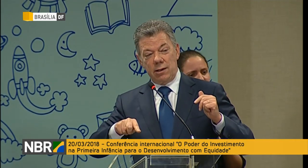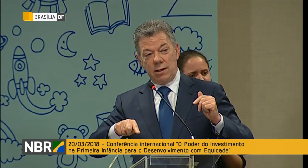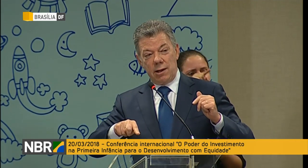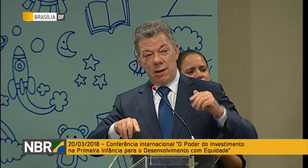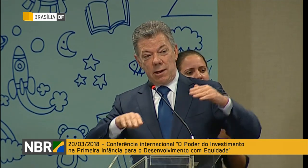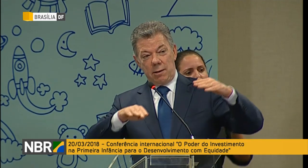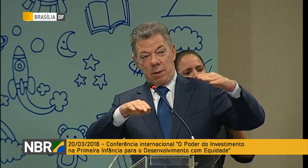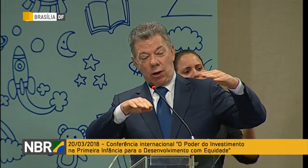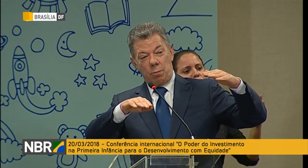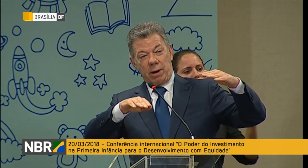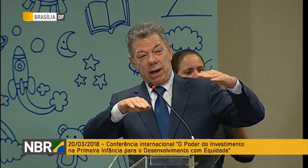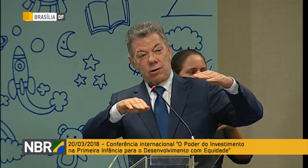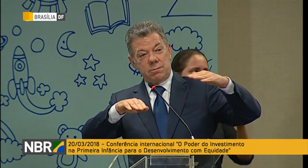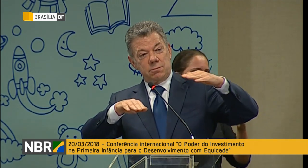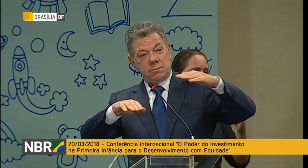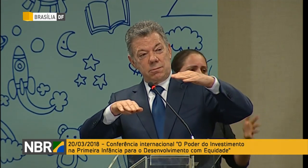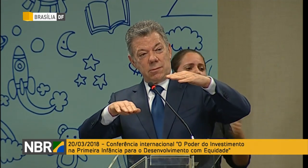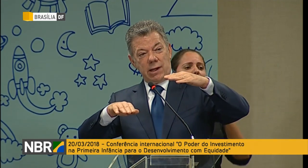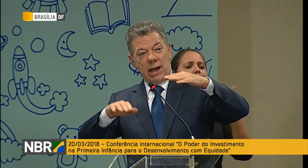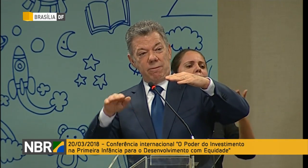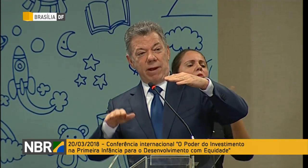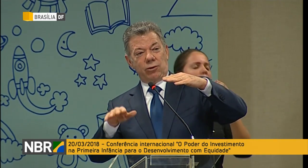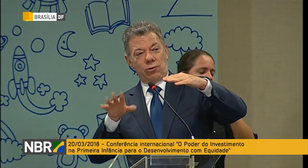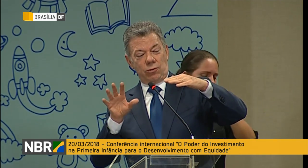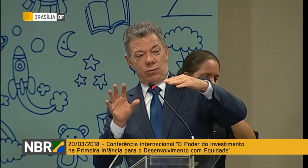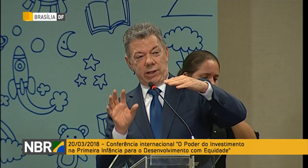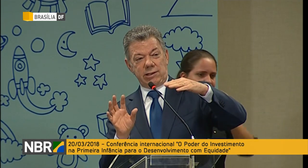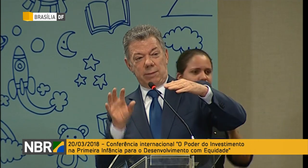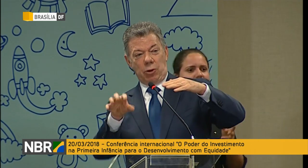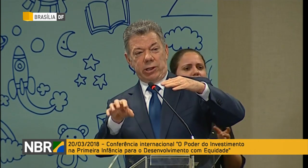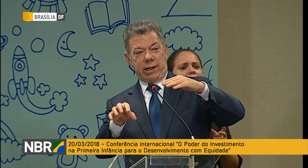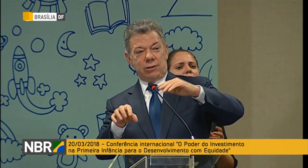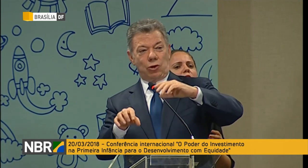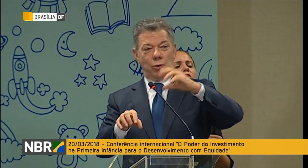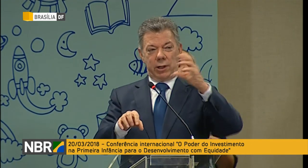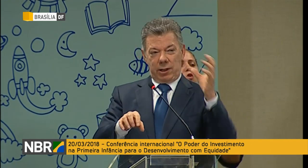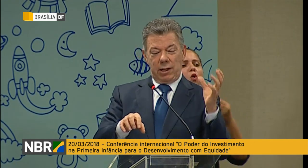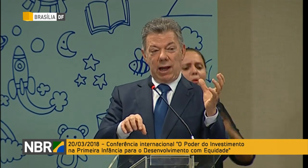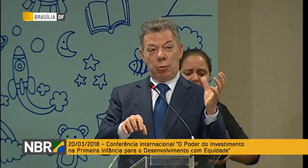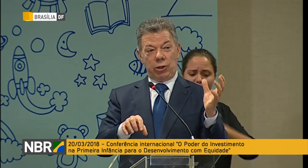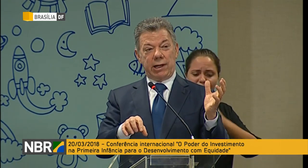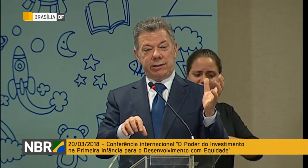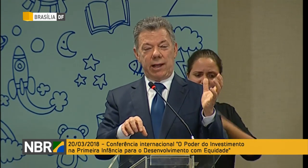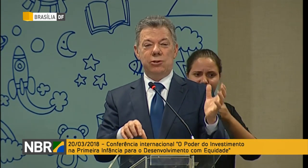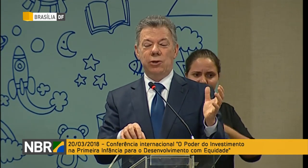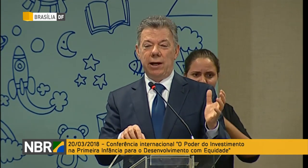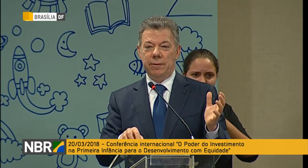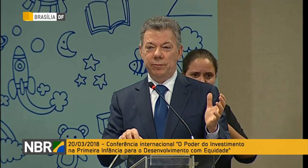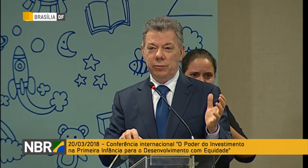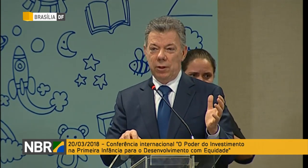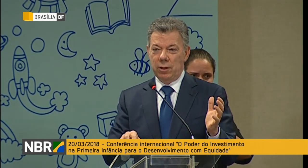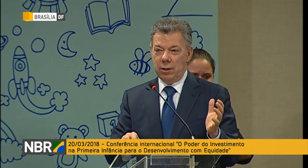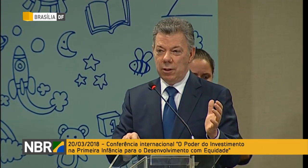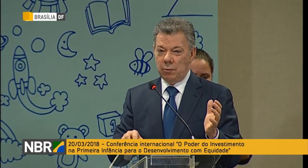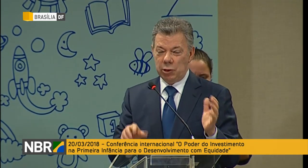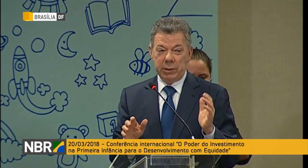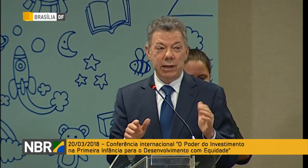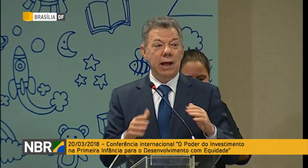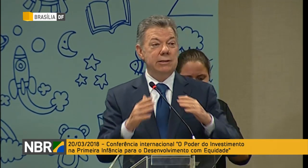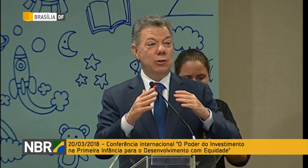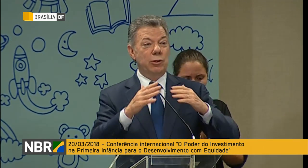índice multidisciplinar, para poder comparar o efeito desta política sobre a política